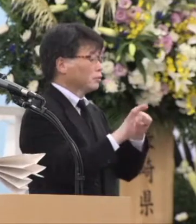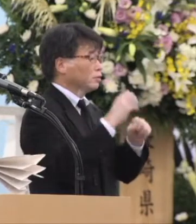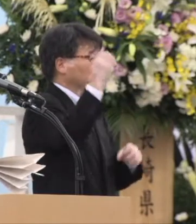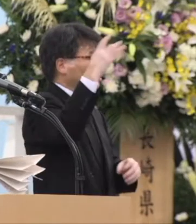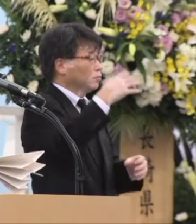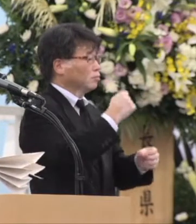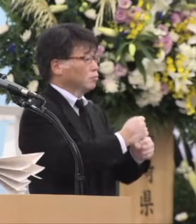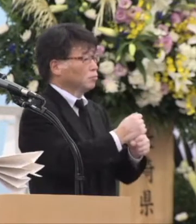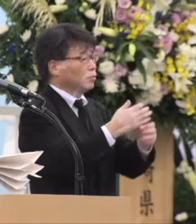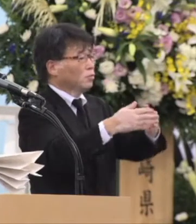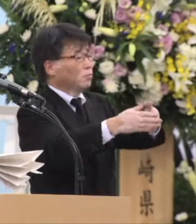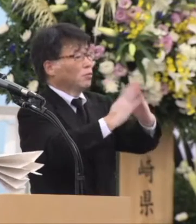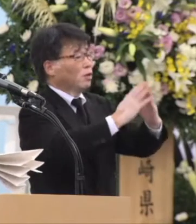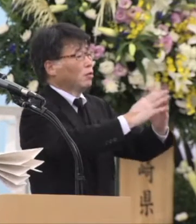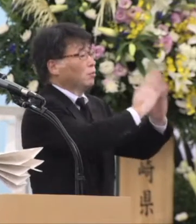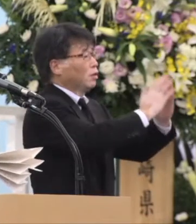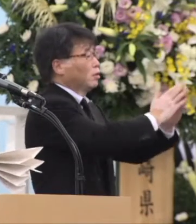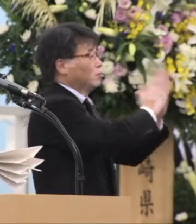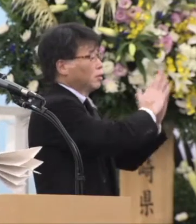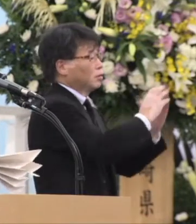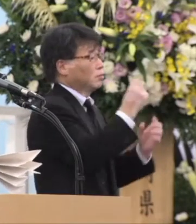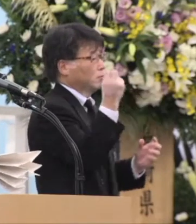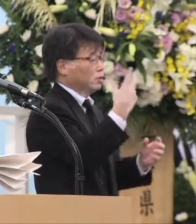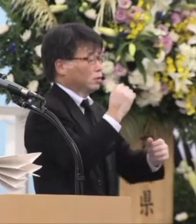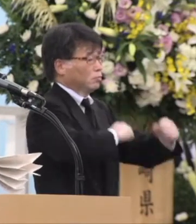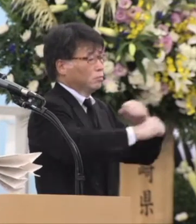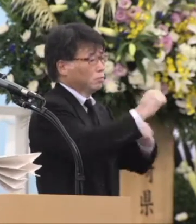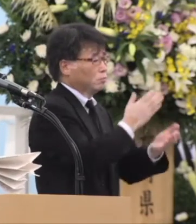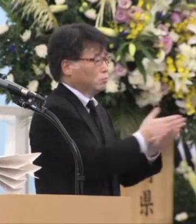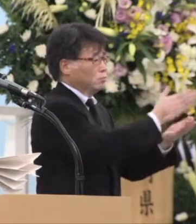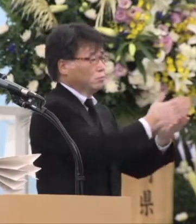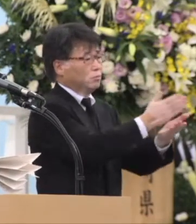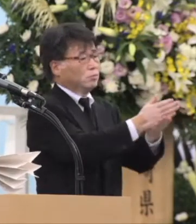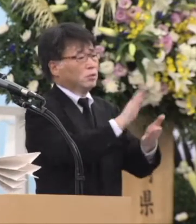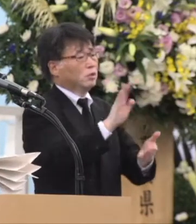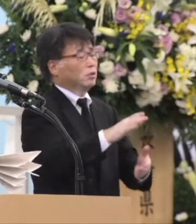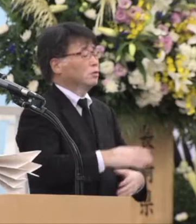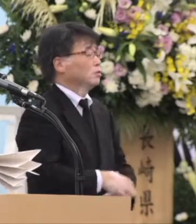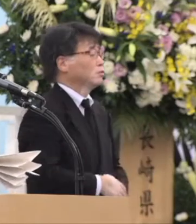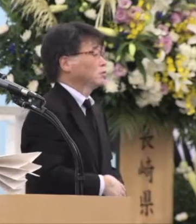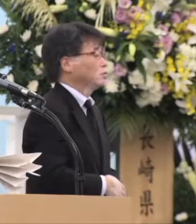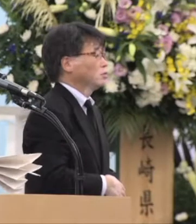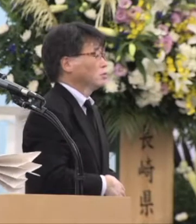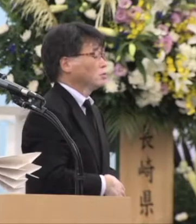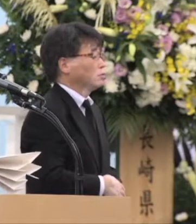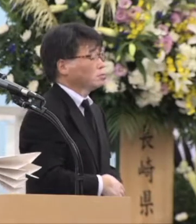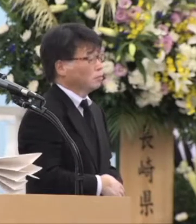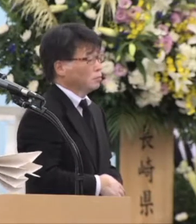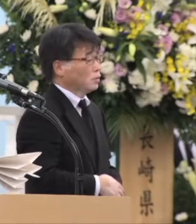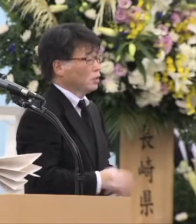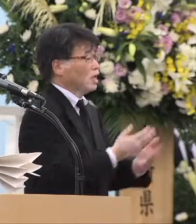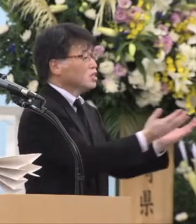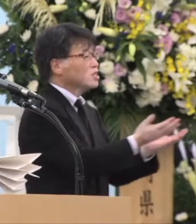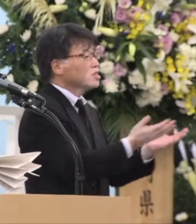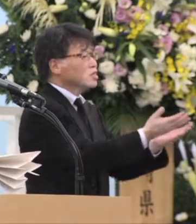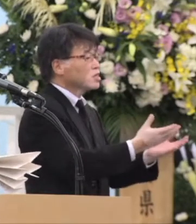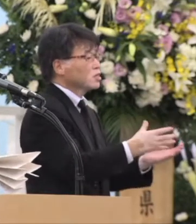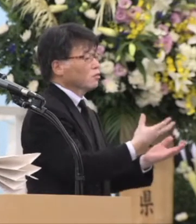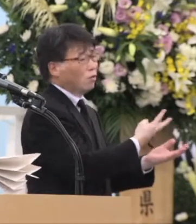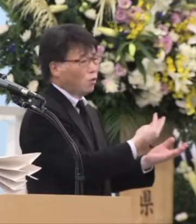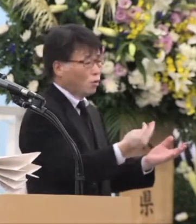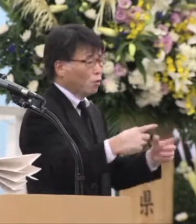発が再稼働しています。地震多発国の我が国にあ